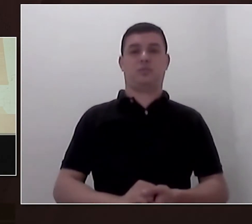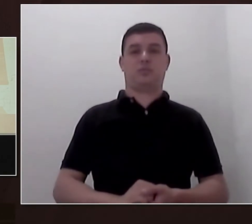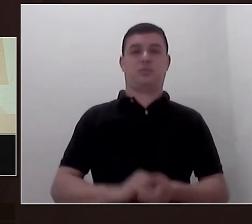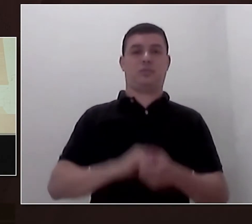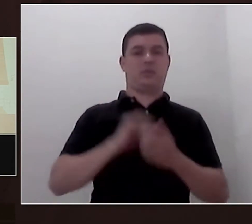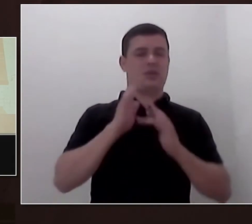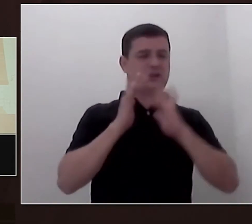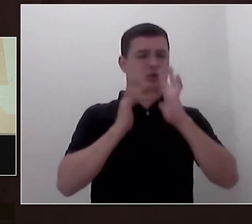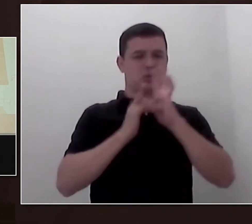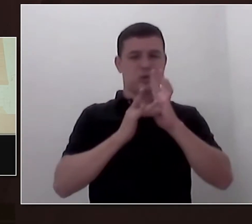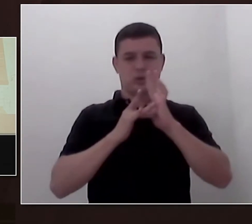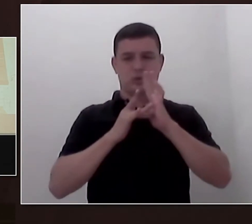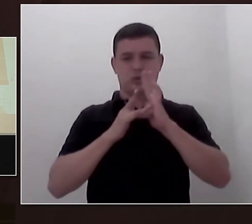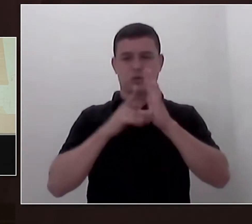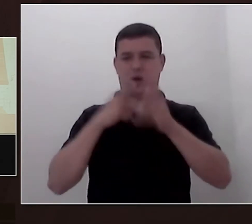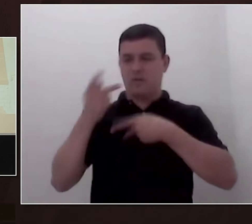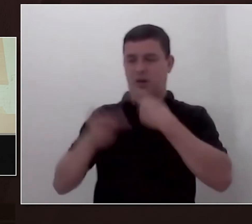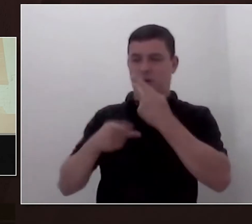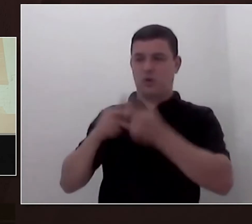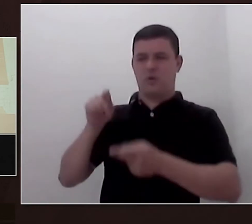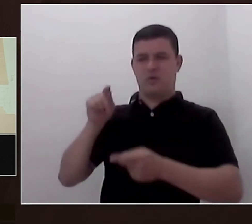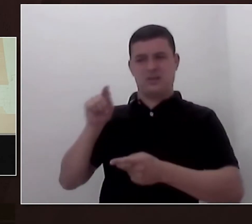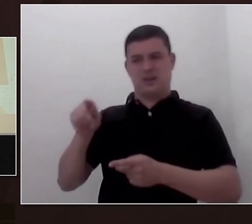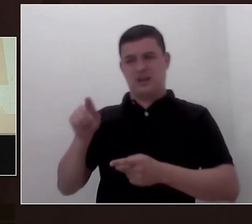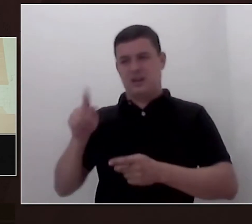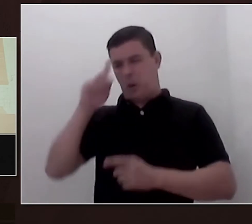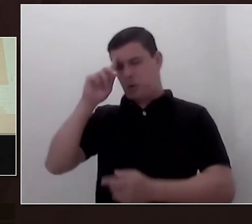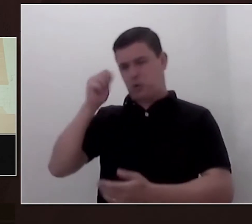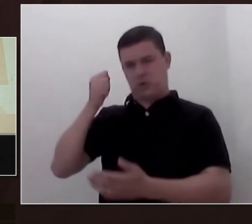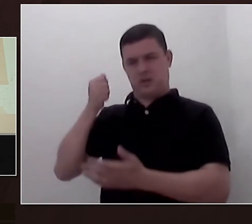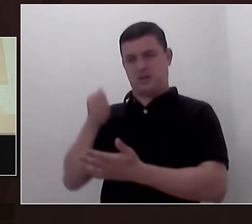dizendo: toda a autoridade me foi dada